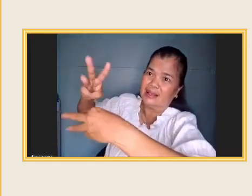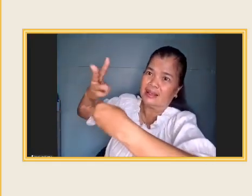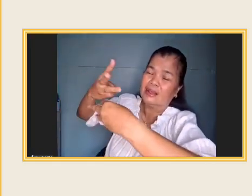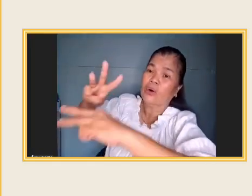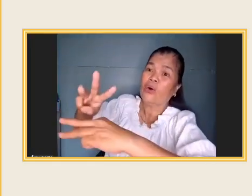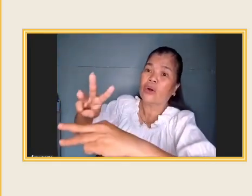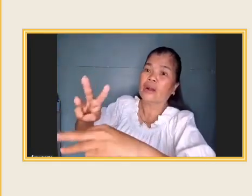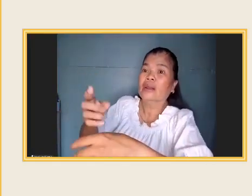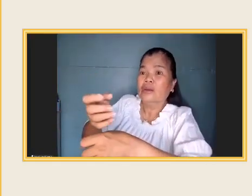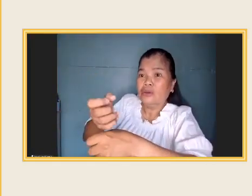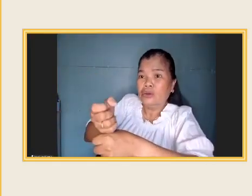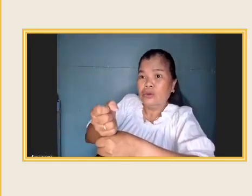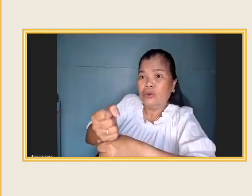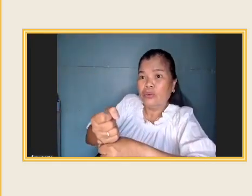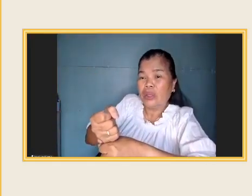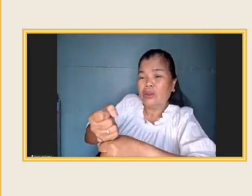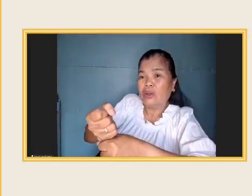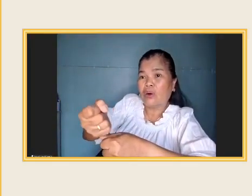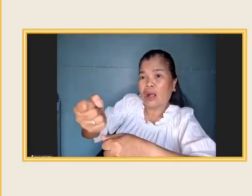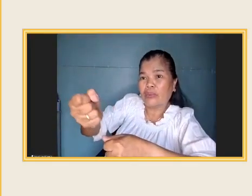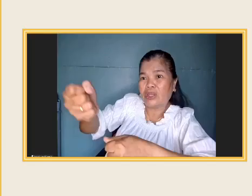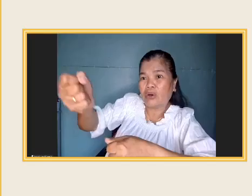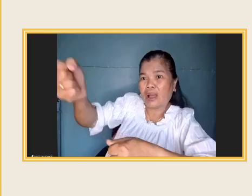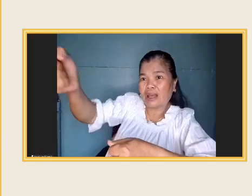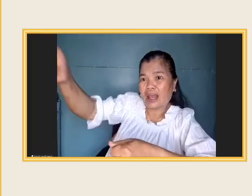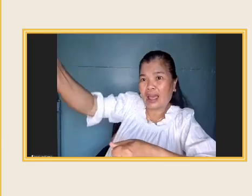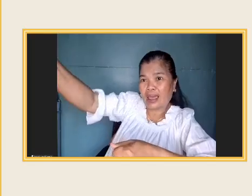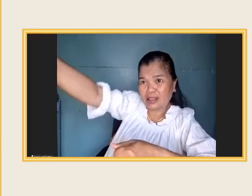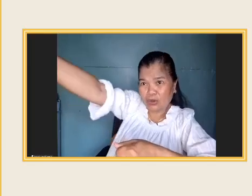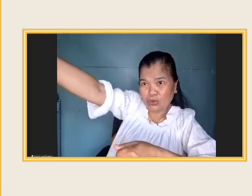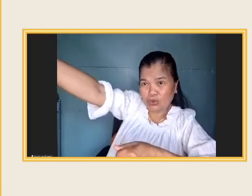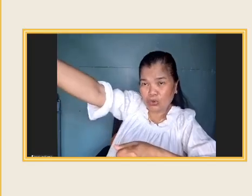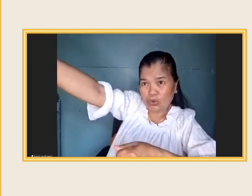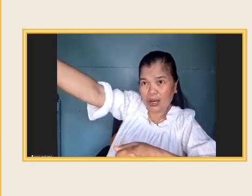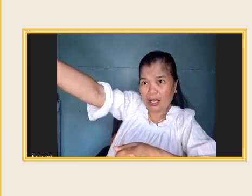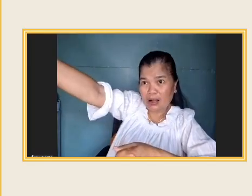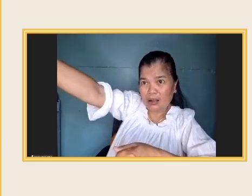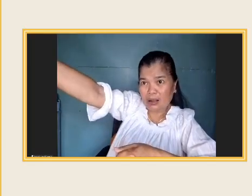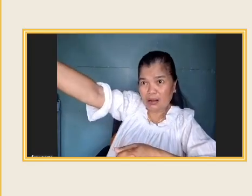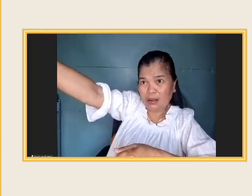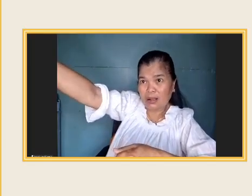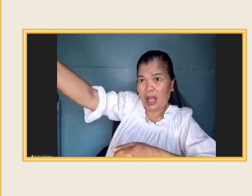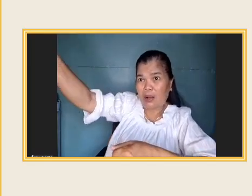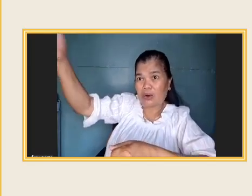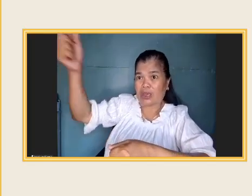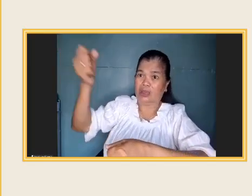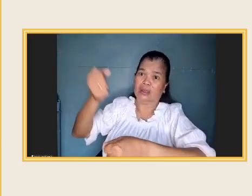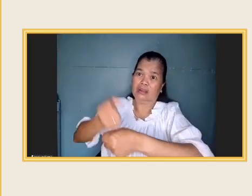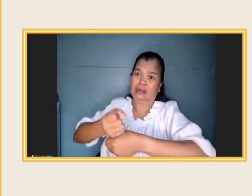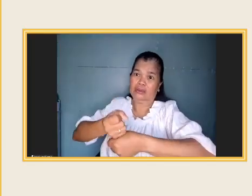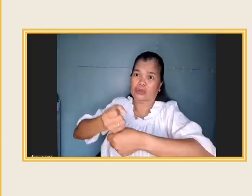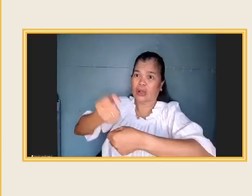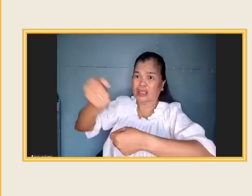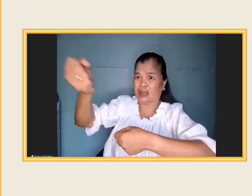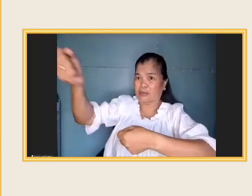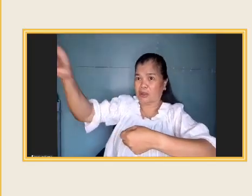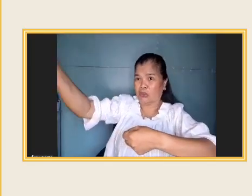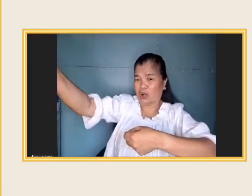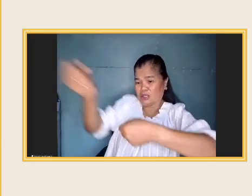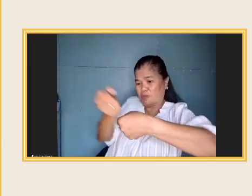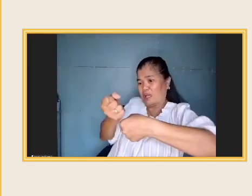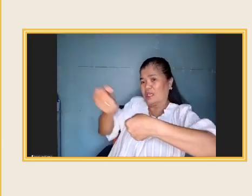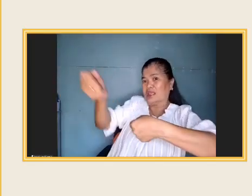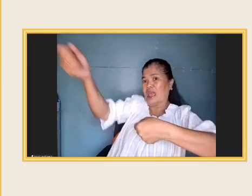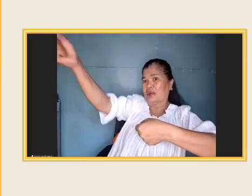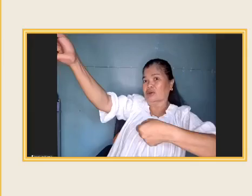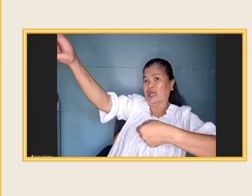ginaganyan. Or, window, ang window ba nila ay tinutukuran ng kahoy. So, ganyan ang